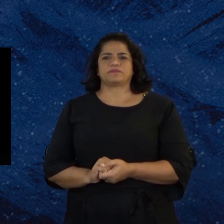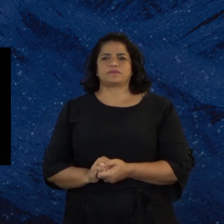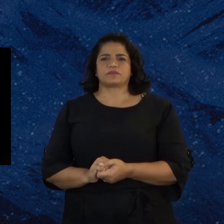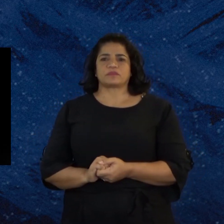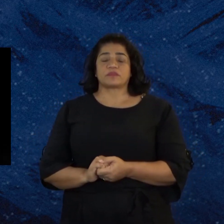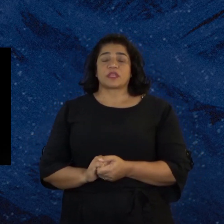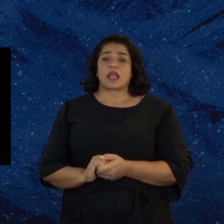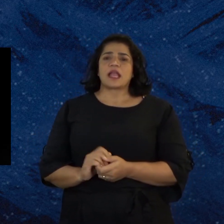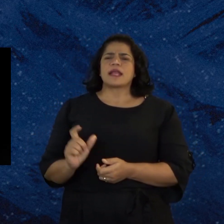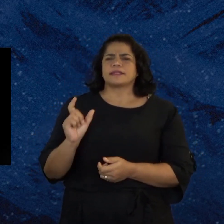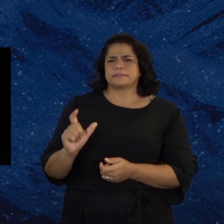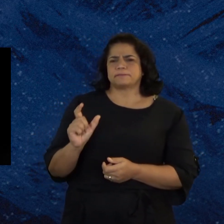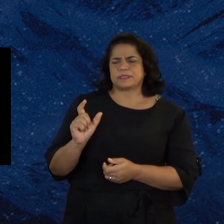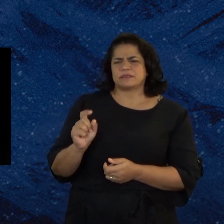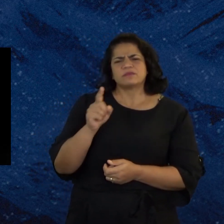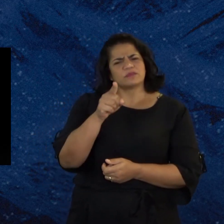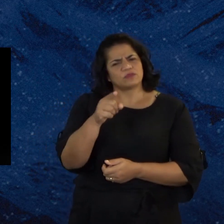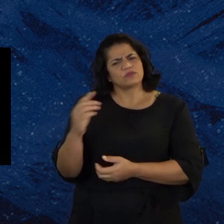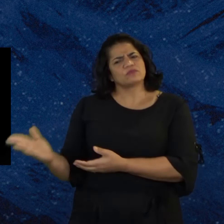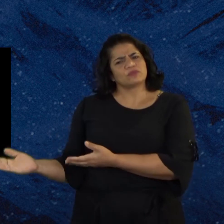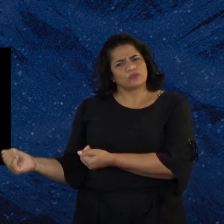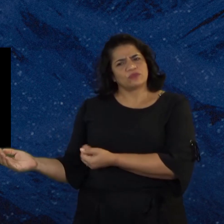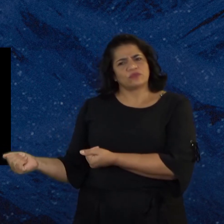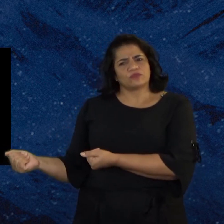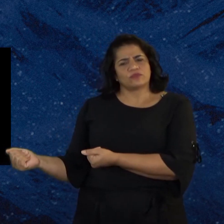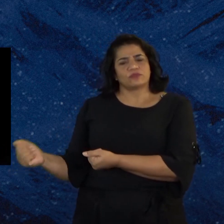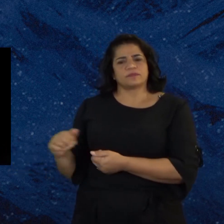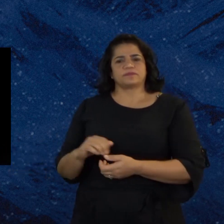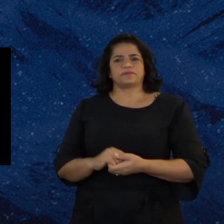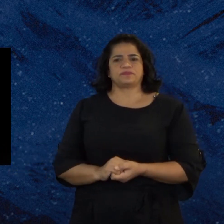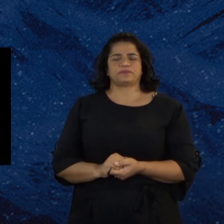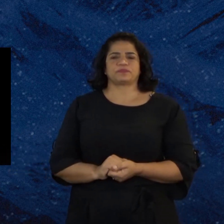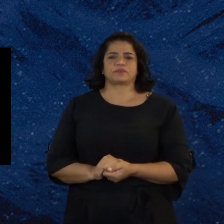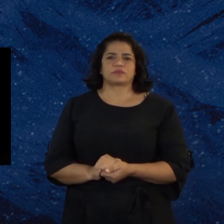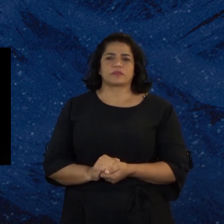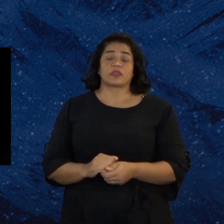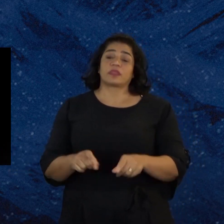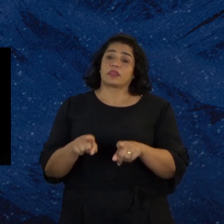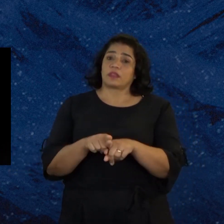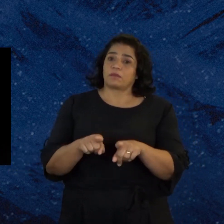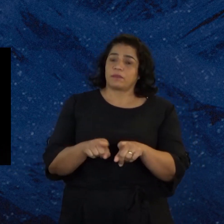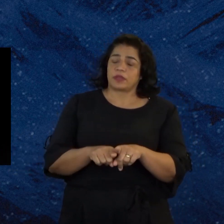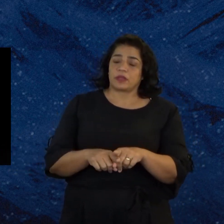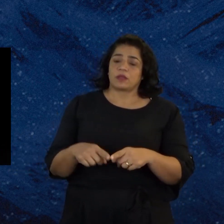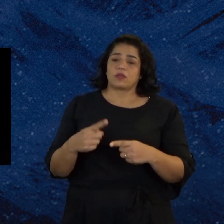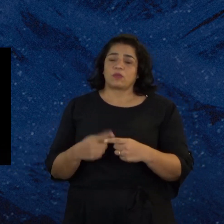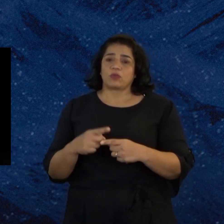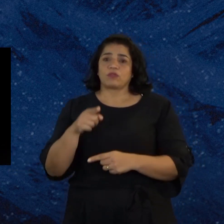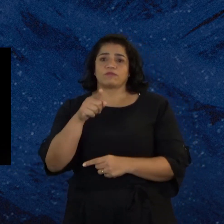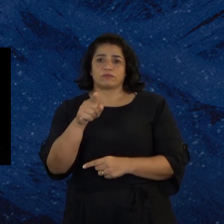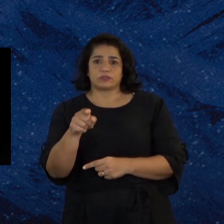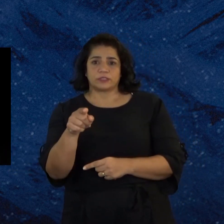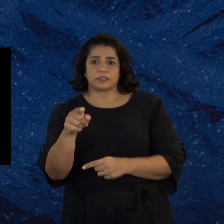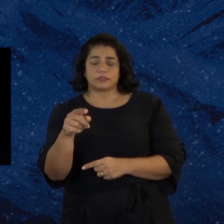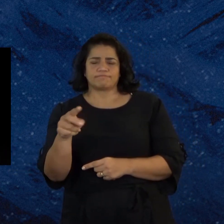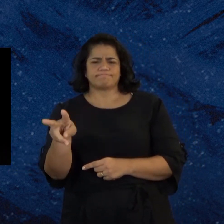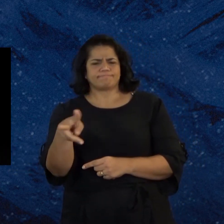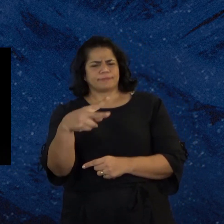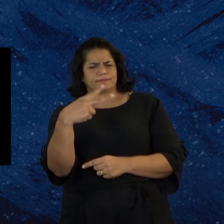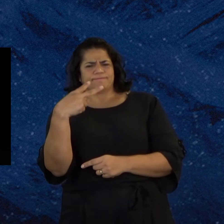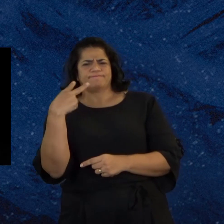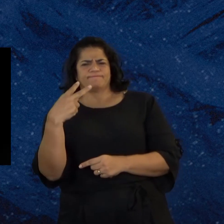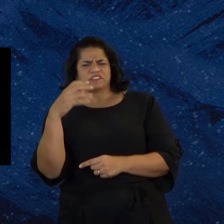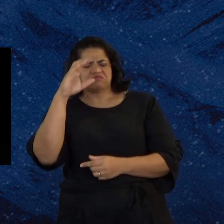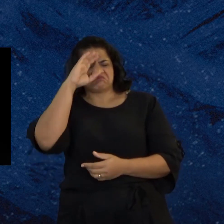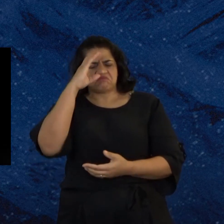A grande maioria que está assistindo, que está ligado, que está participando, crê no Senhor. Mesmo assim, precisamos tomar